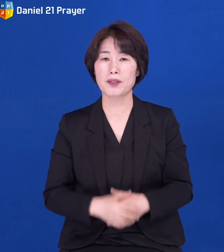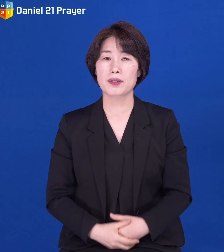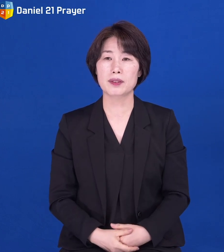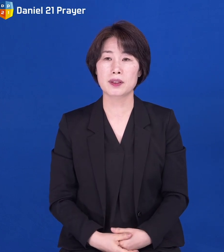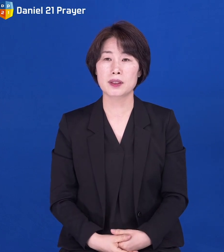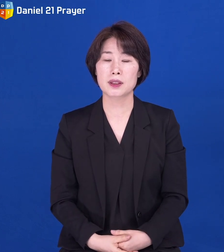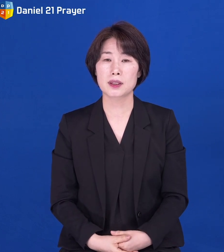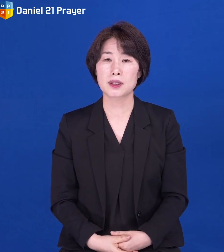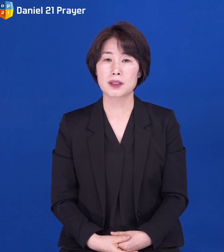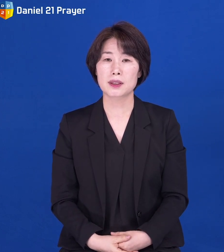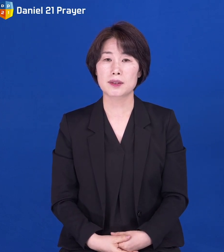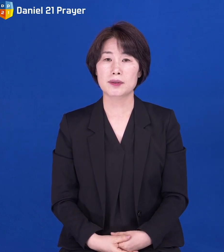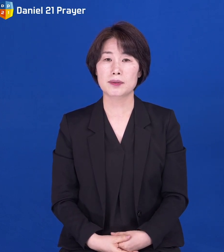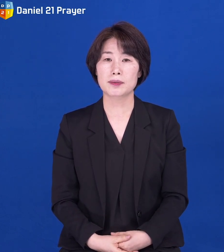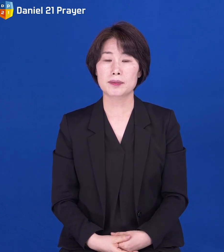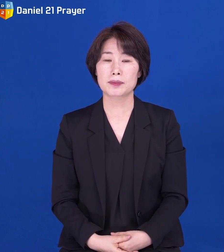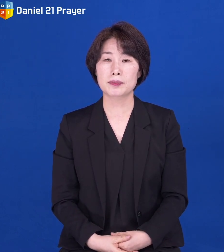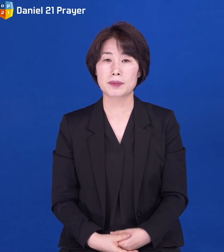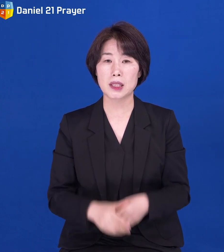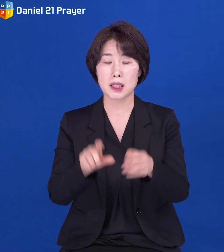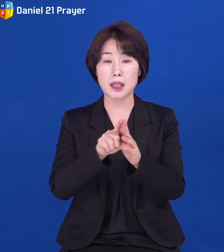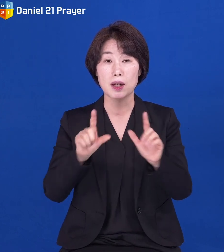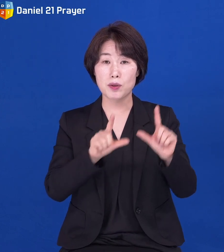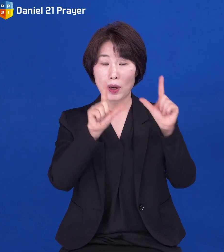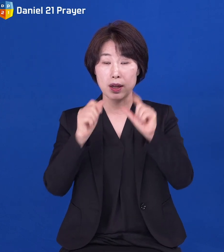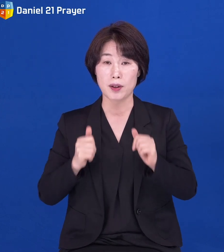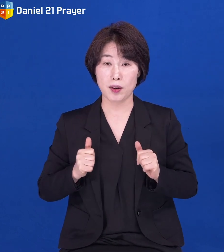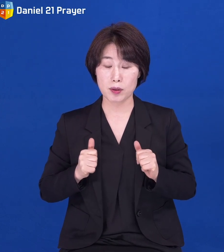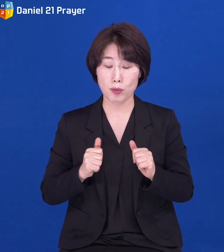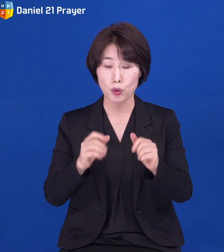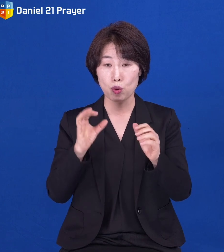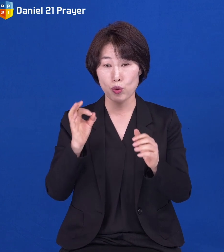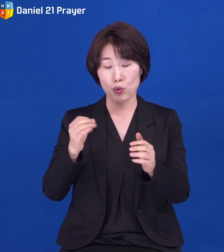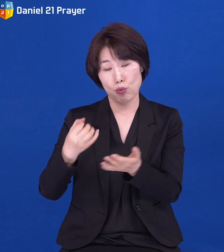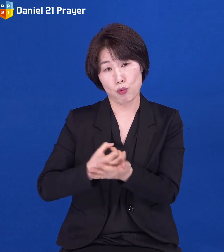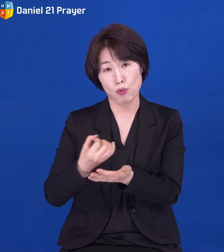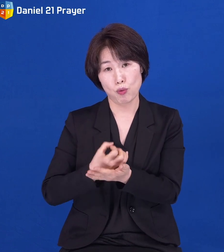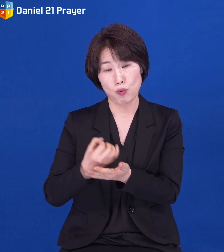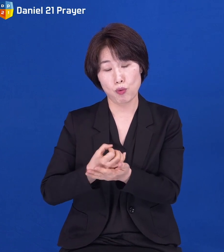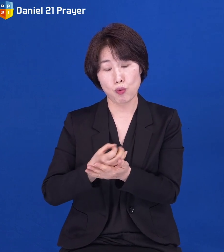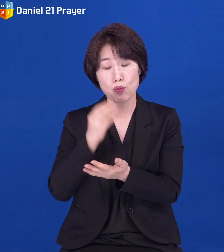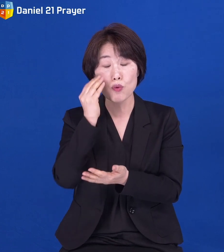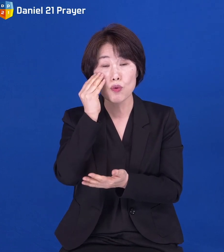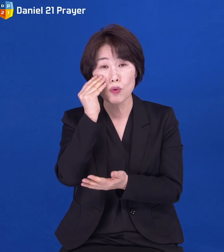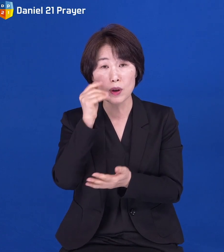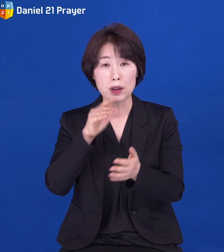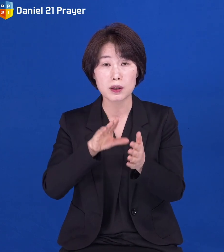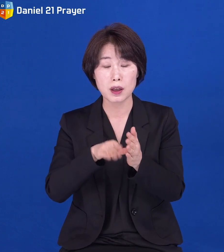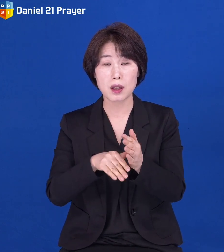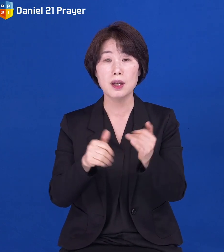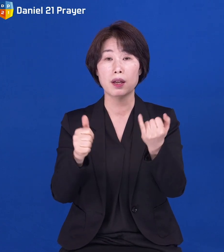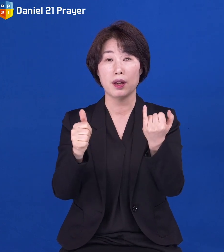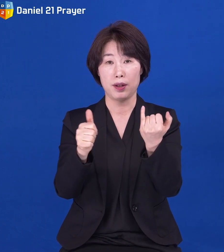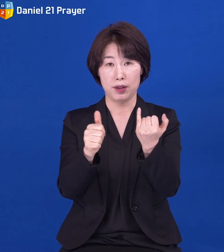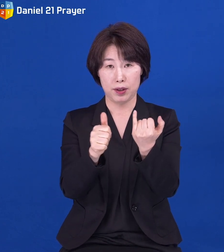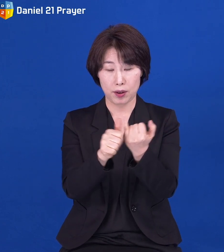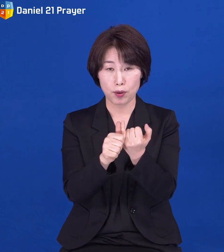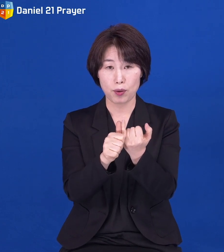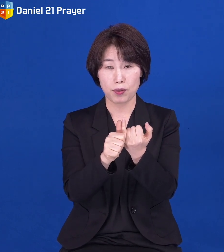이제 그렇게 막 신앙생활 열심히 하고 돈을 막 한참 벌 때쯤 제가 이제 결혼이라는 걸 하게